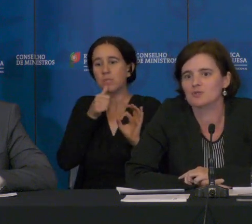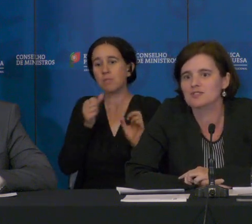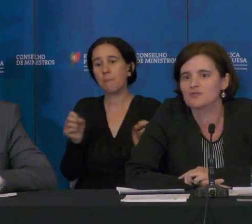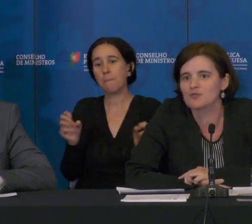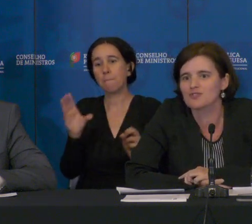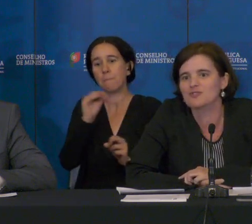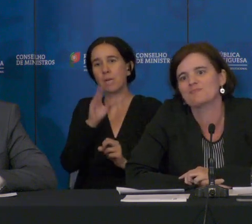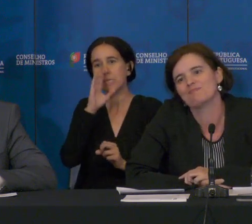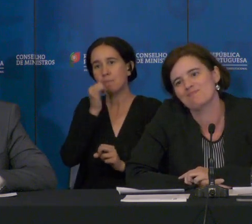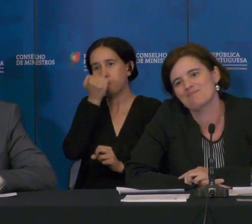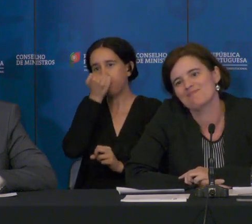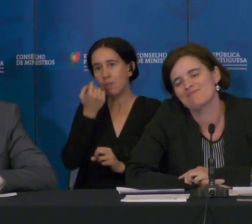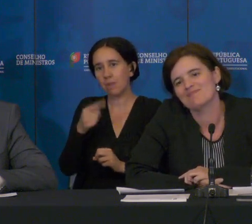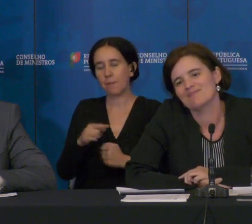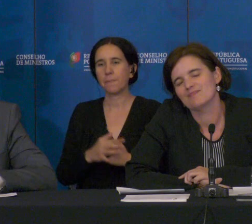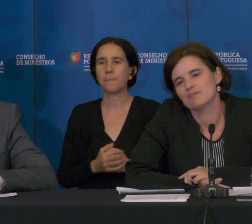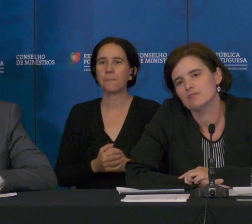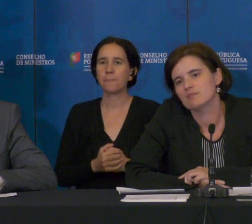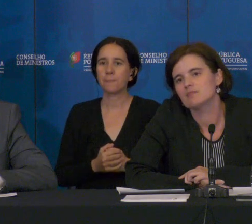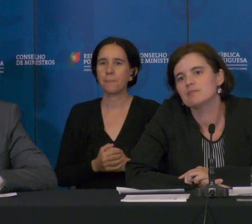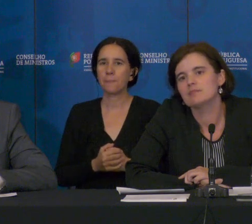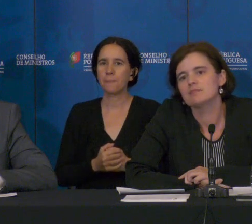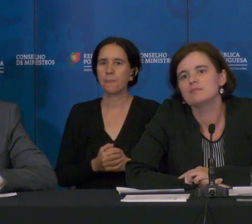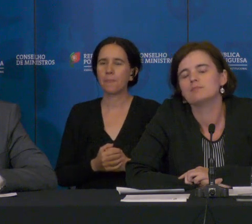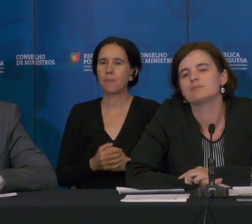decisões caso ele se frustre.